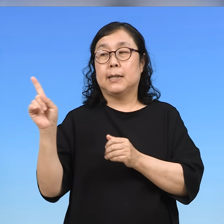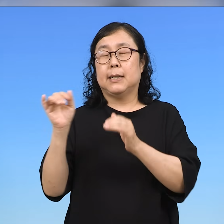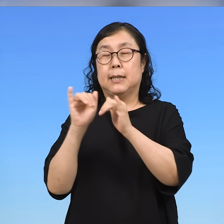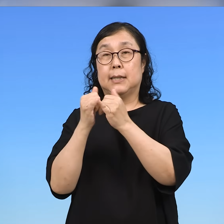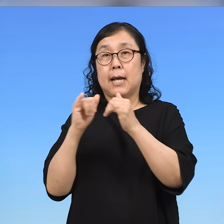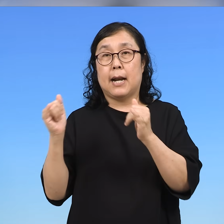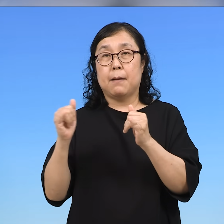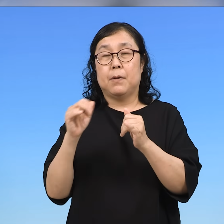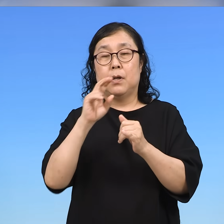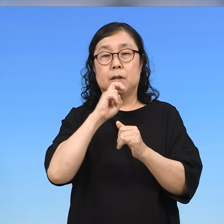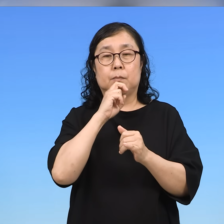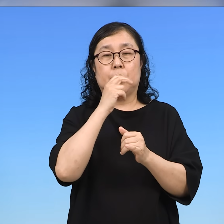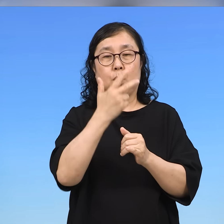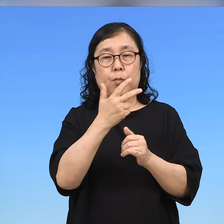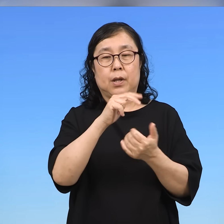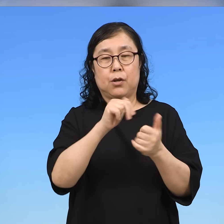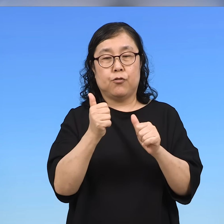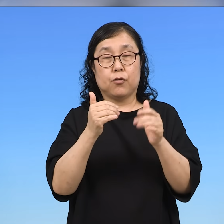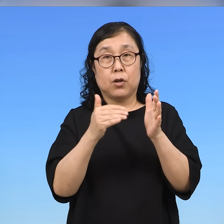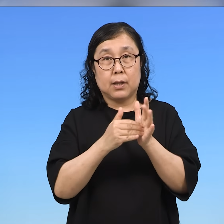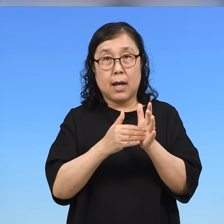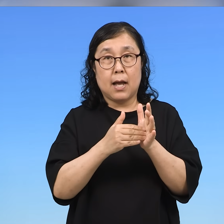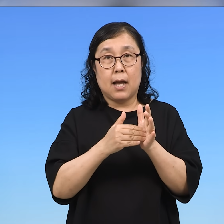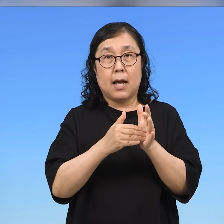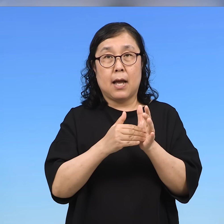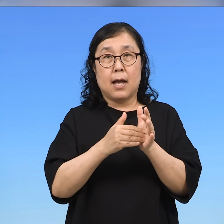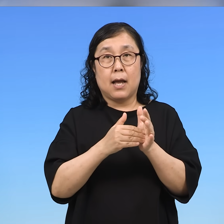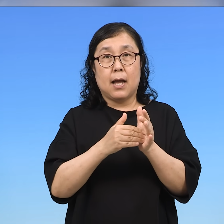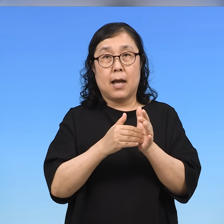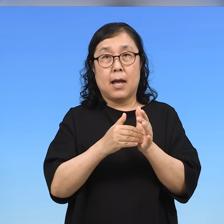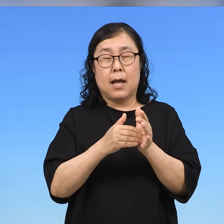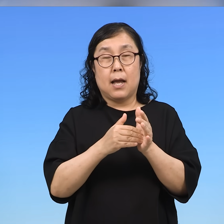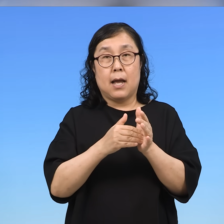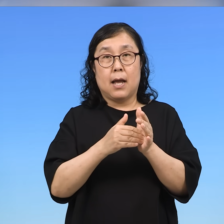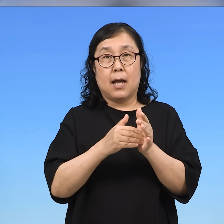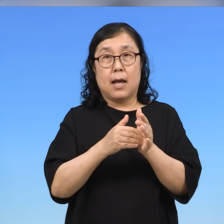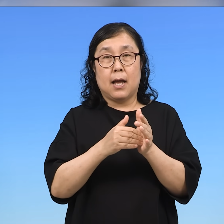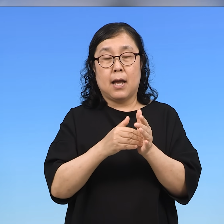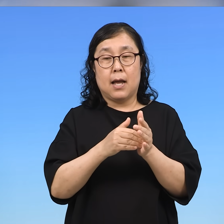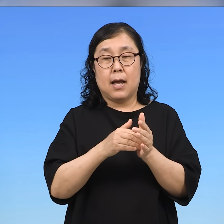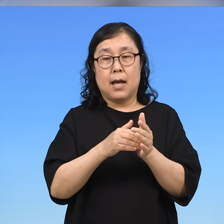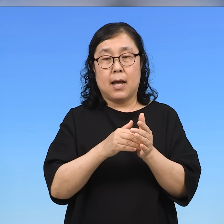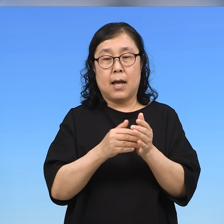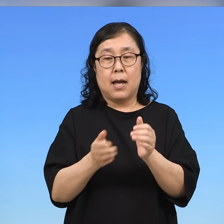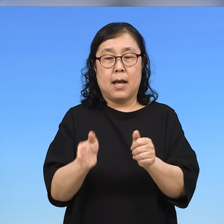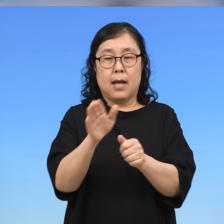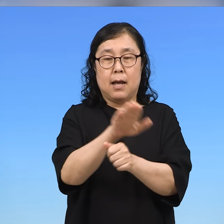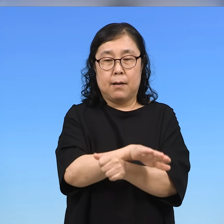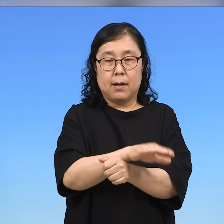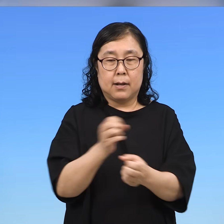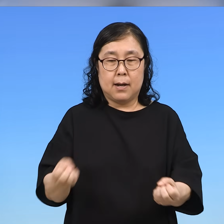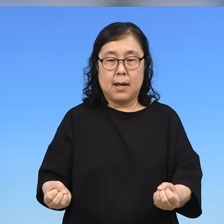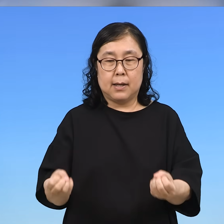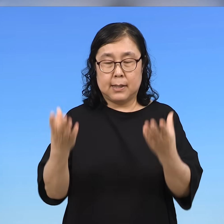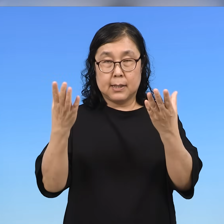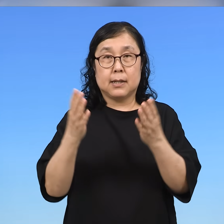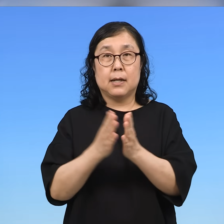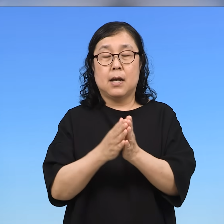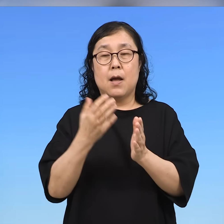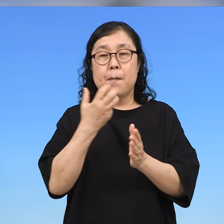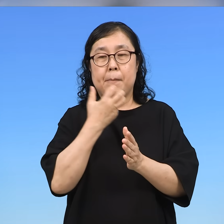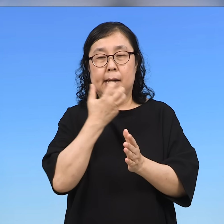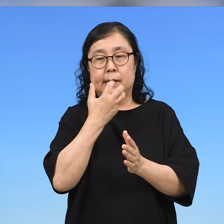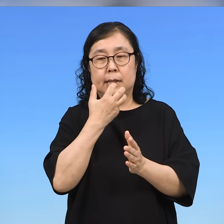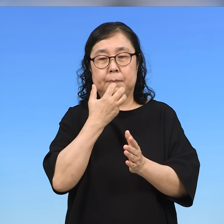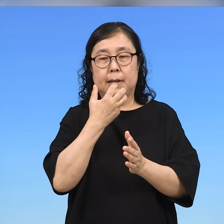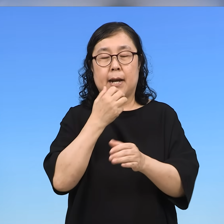그 사람은 27살에 죽었다. 장례식은 80살에 했다. 이 숫자는 틀린 것 같은데 뭘